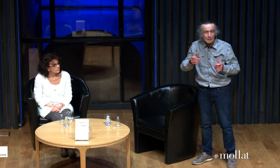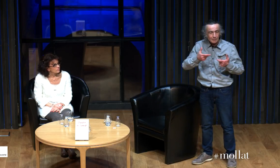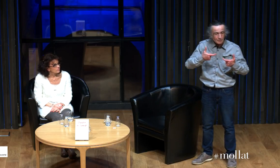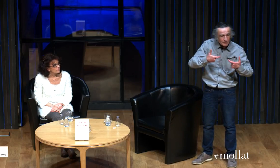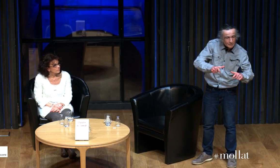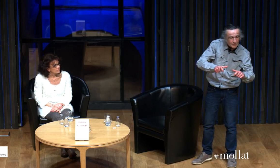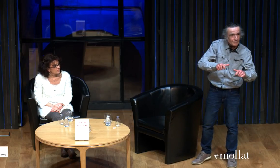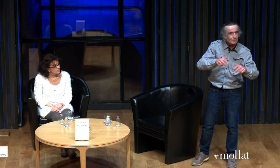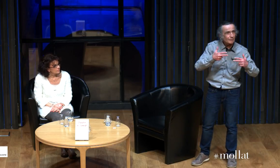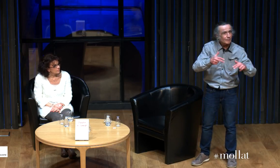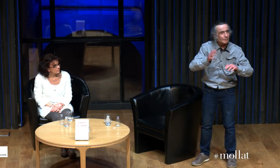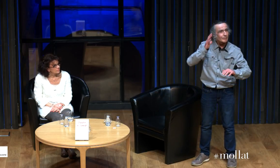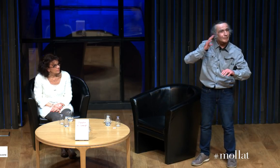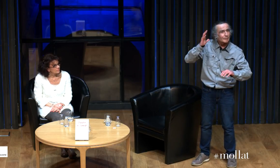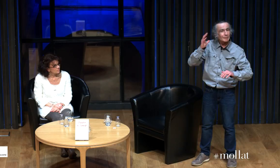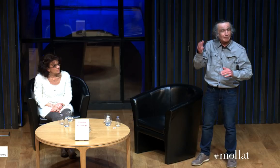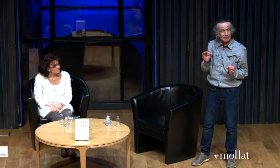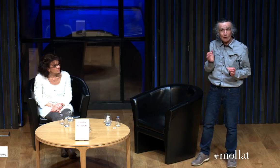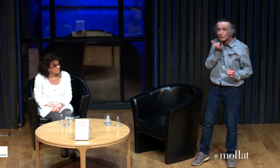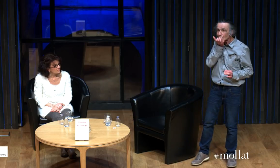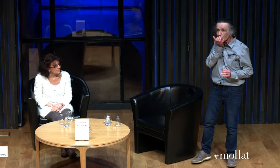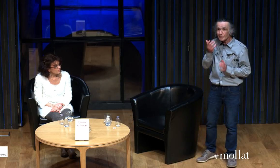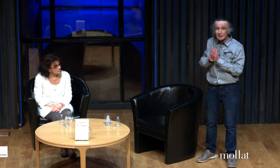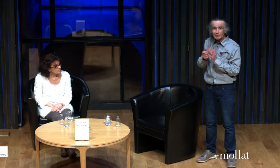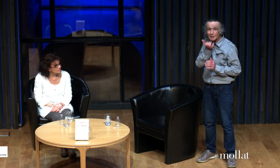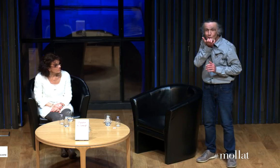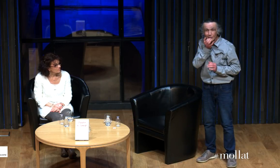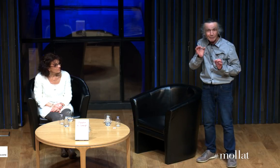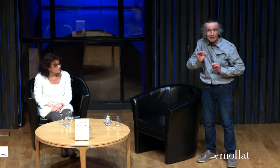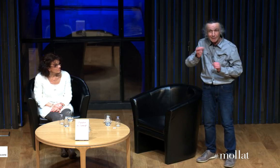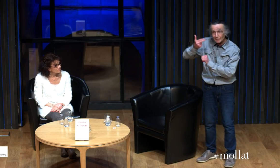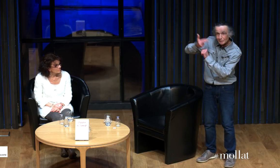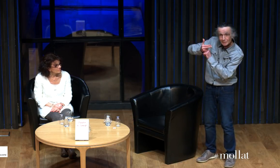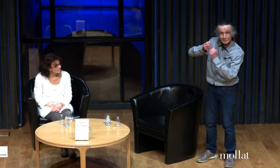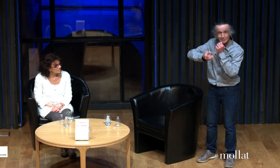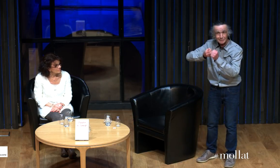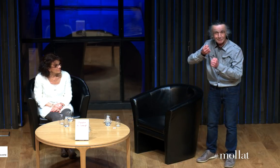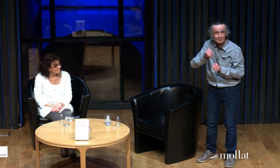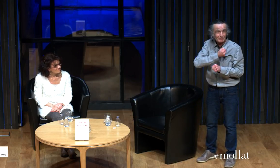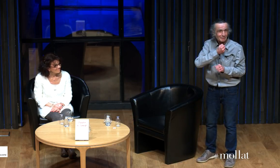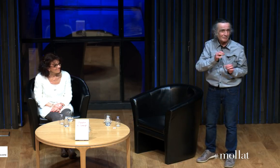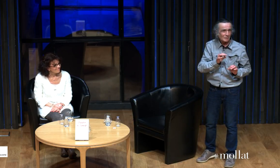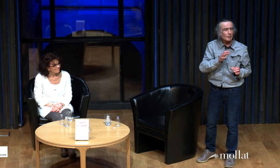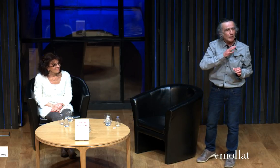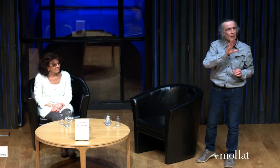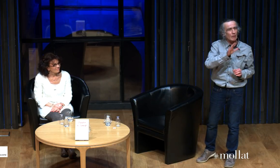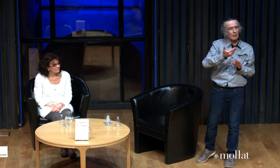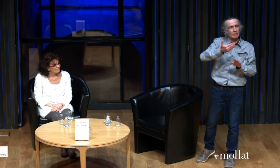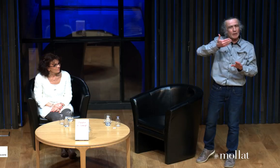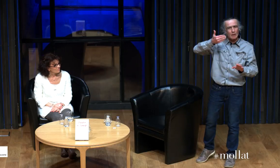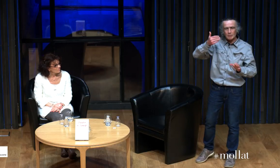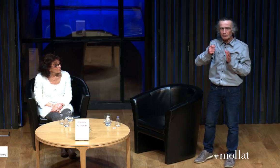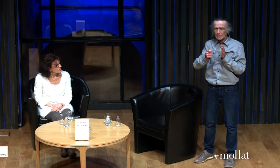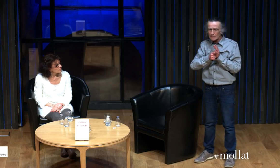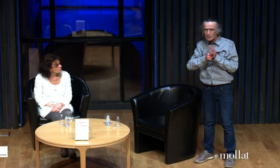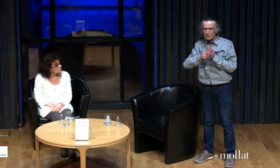Le problème, c'est surtout les traces. On a très peu de traces. Là, on parle de vidéo. Alors, à la préhistoire, on n'avait pas de vidéo. Donc, je ne peux pas vraiment vous dire s'il